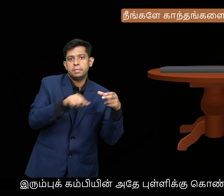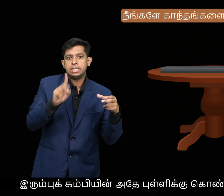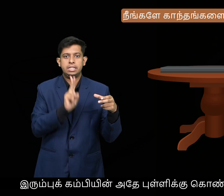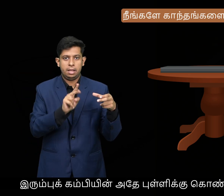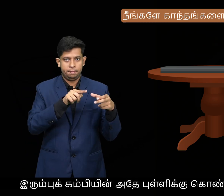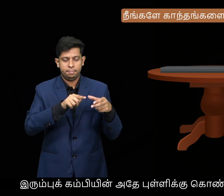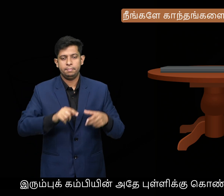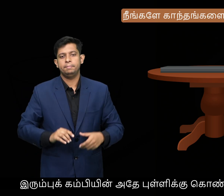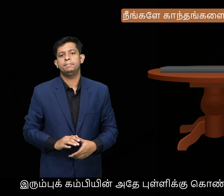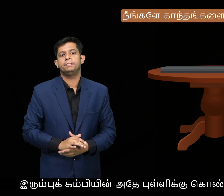வாருங்கள்.